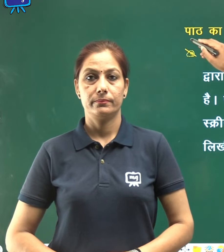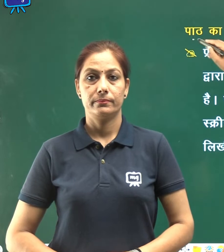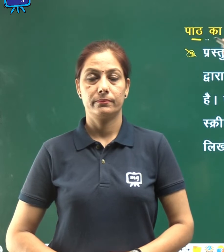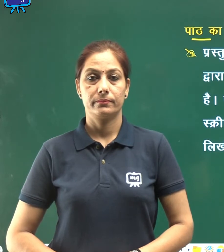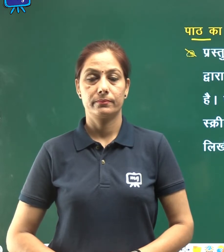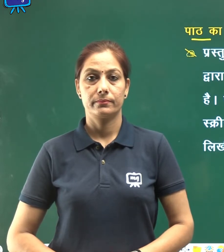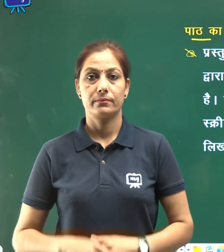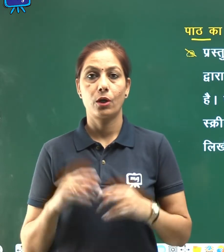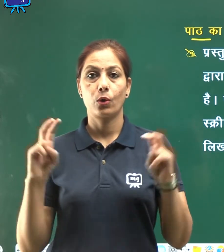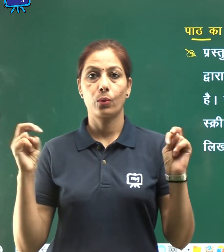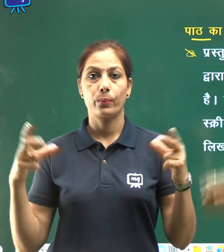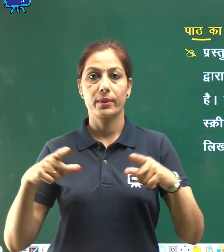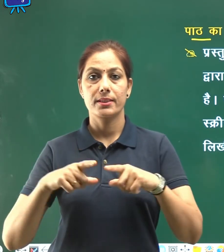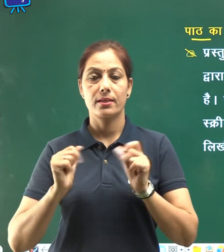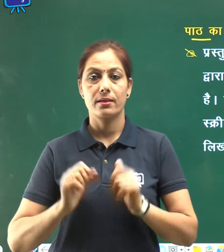पाठ का सारांश।